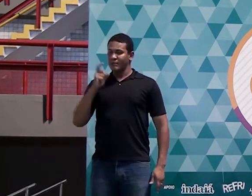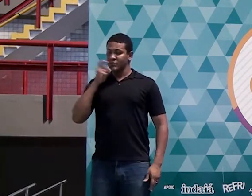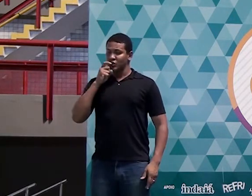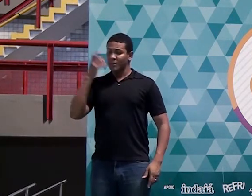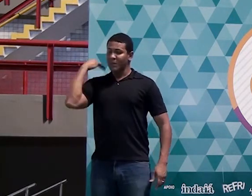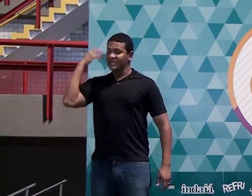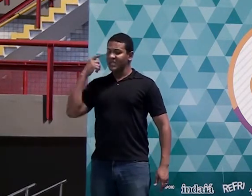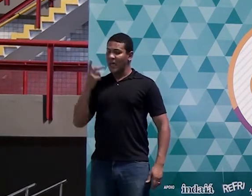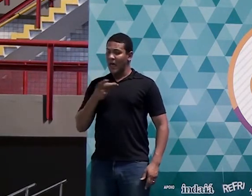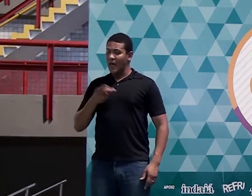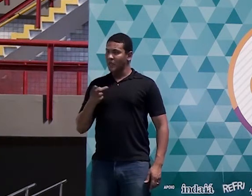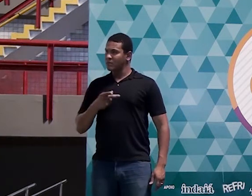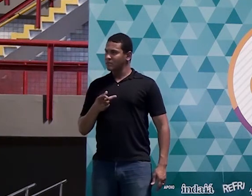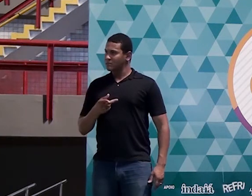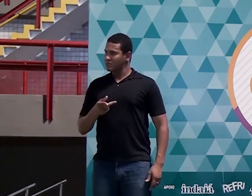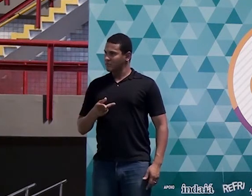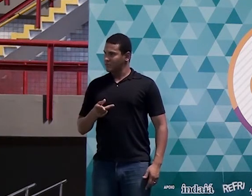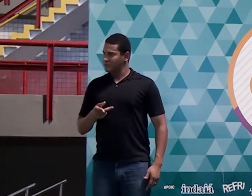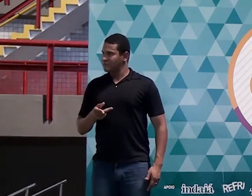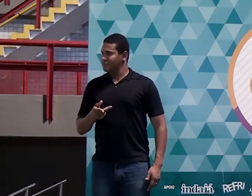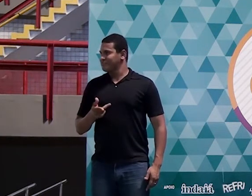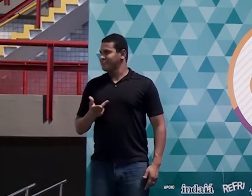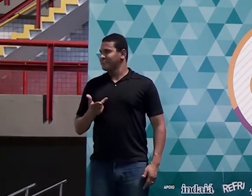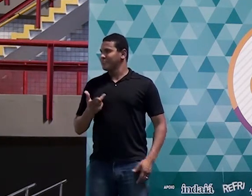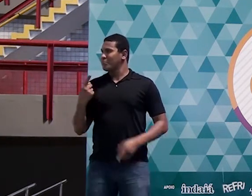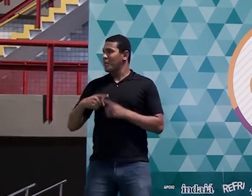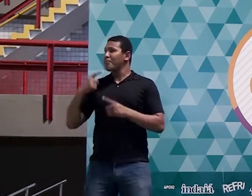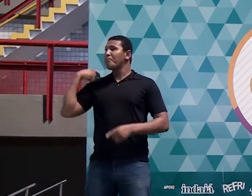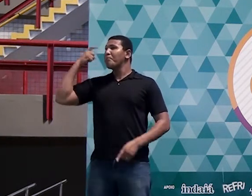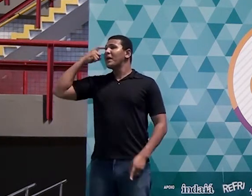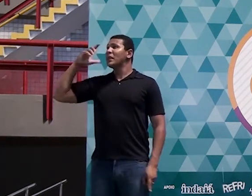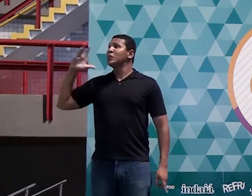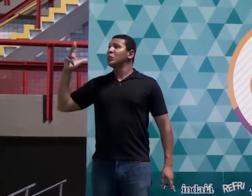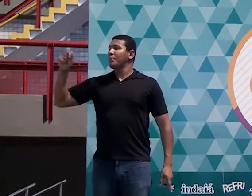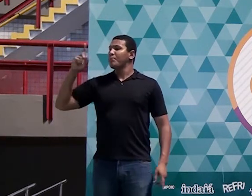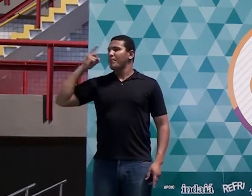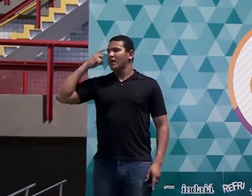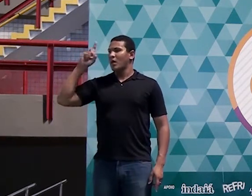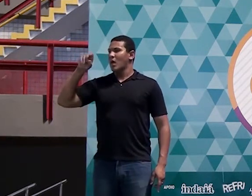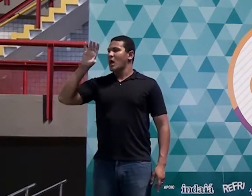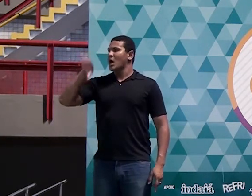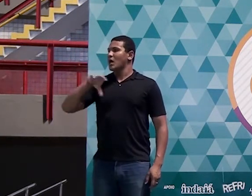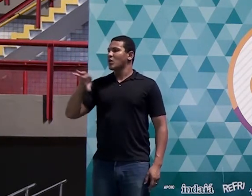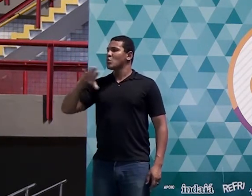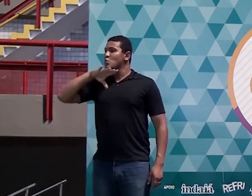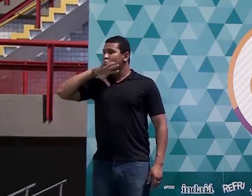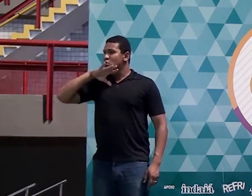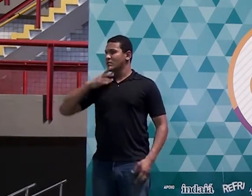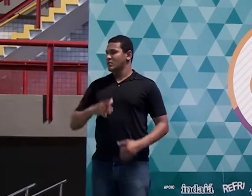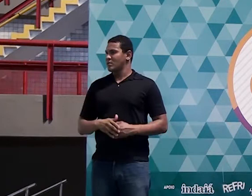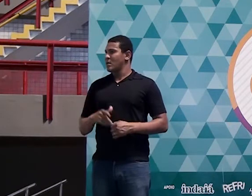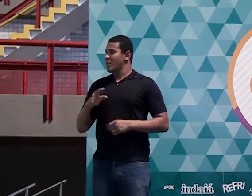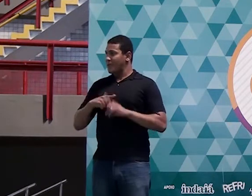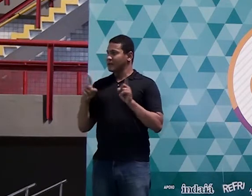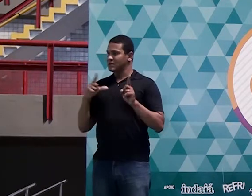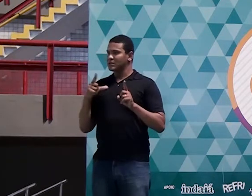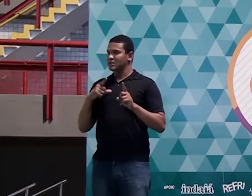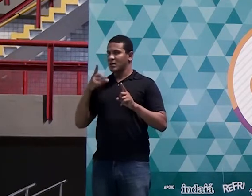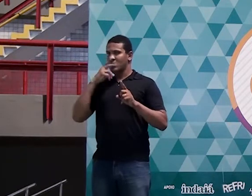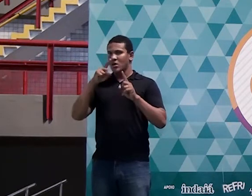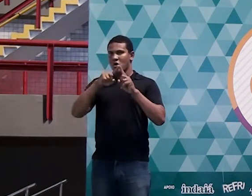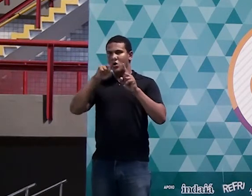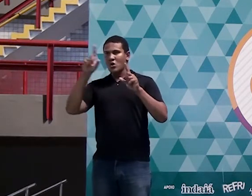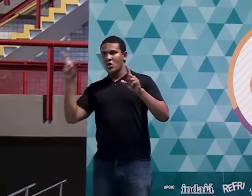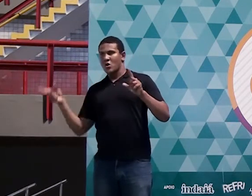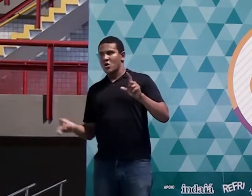instituição famosíssima da Idade Média que ajudava as pessoas. A Roda dos Expostos. Não sei se alguém está fazendo aqui a